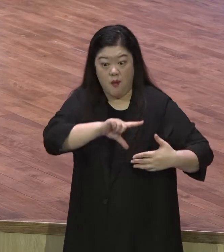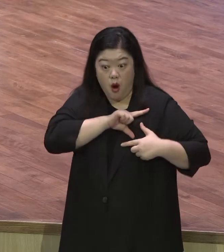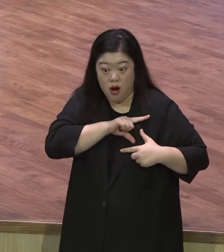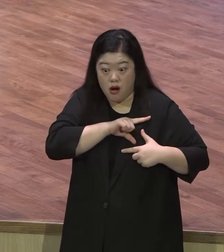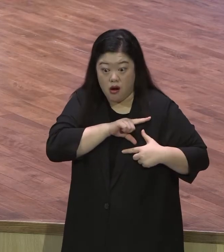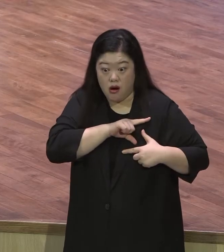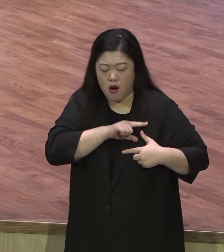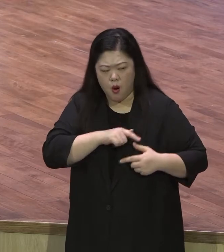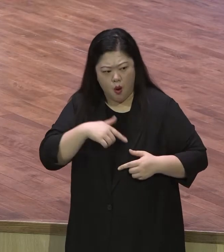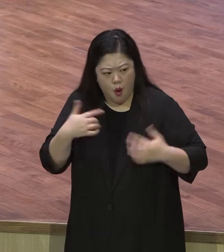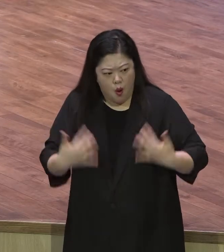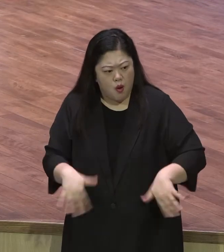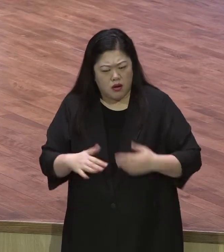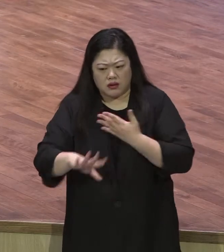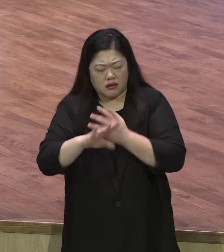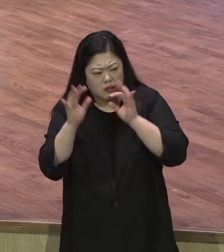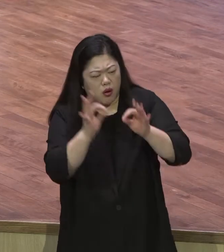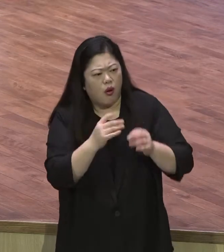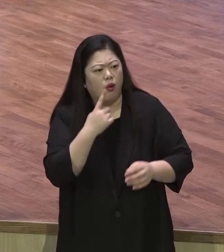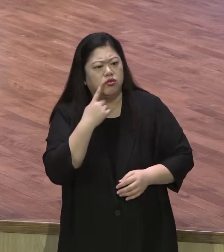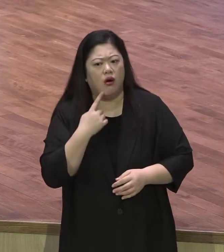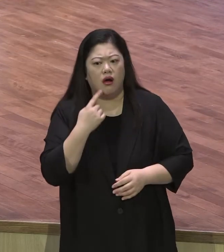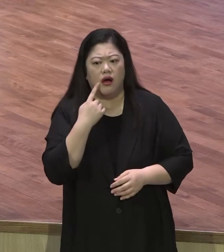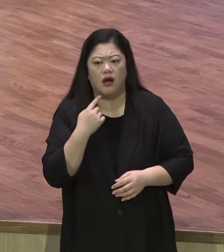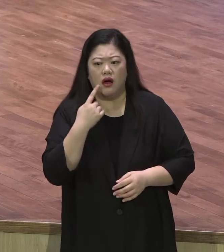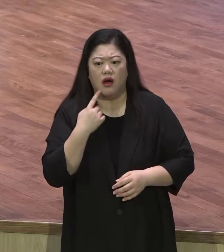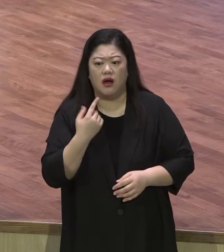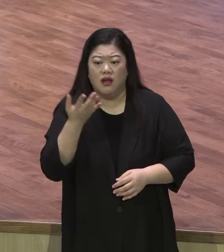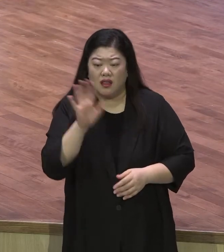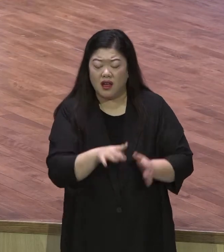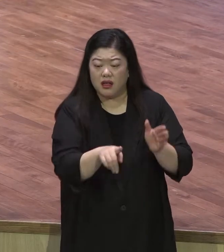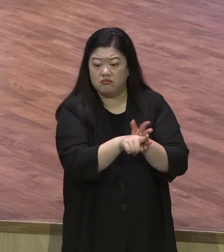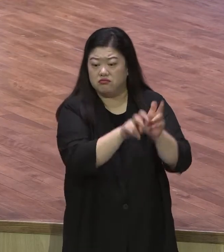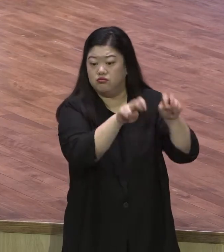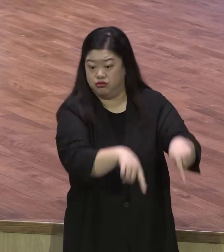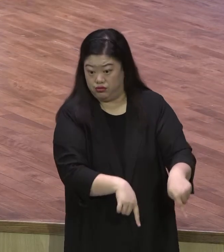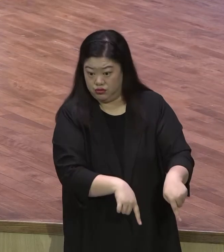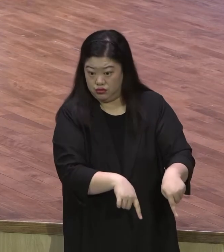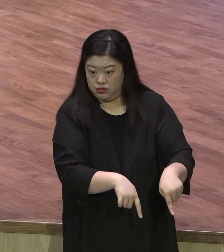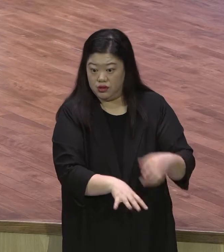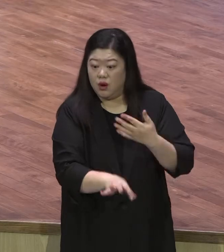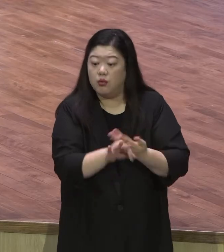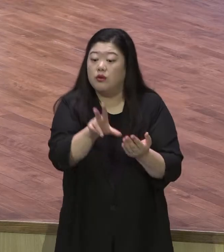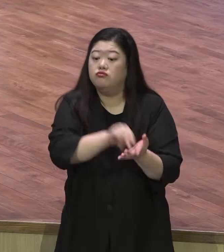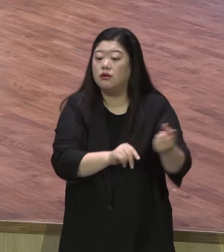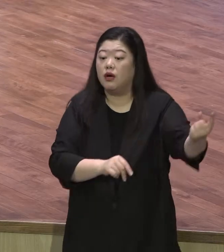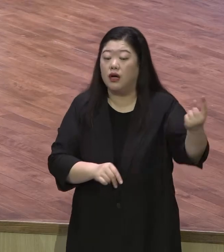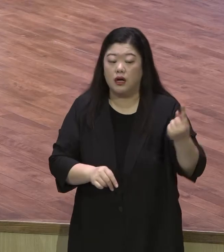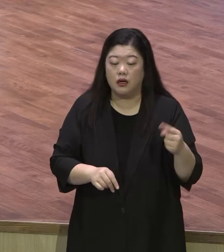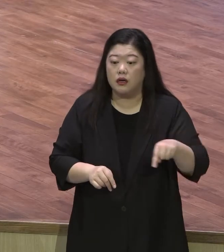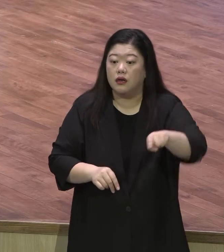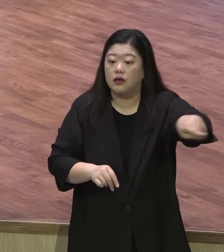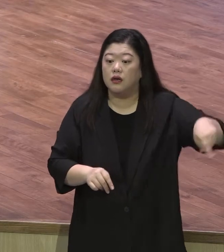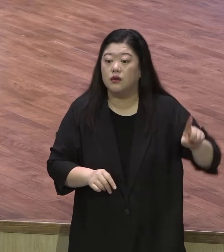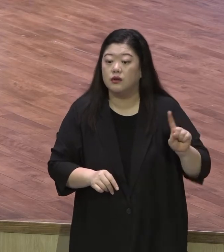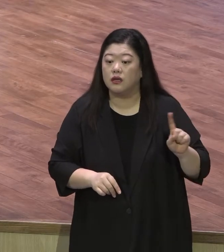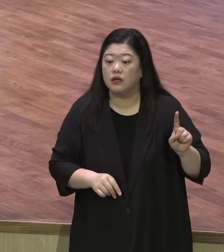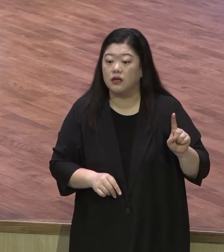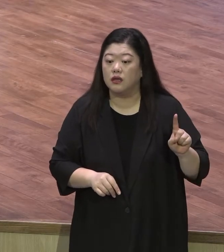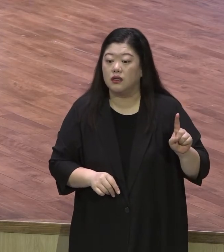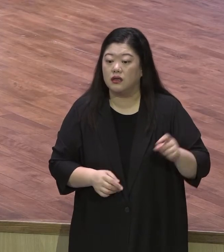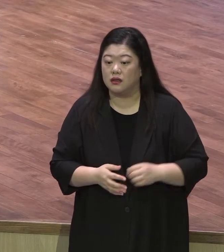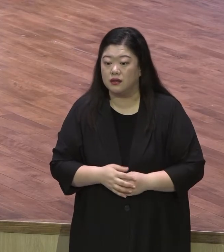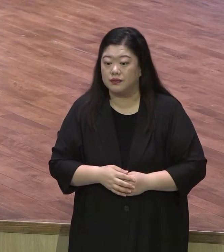그렇게 나고 바람이 불어오면 무너질 수밖에 없어요. 세상 기준 가지고 사는 사람들 지금